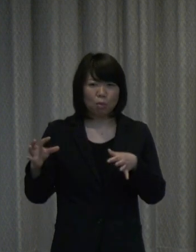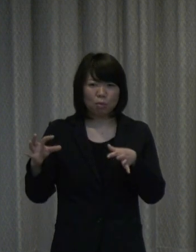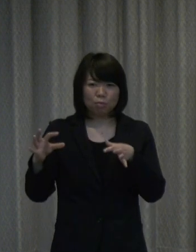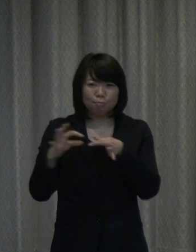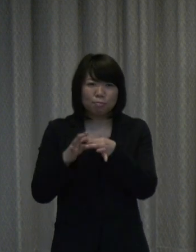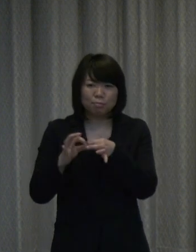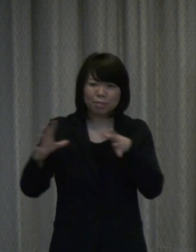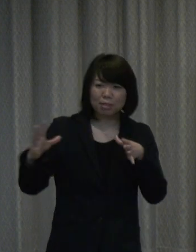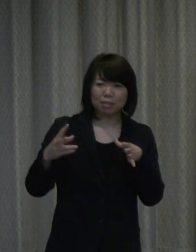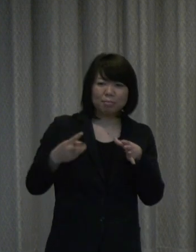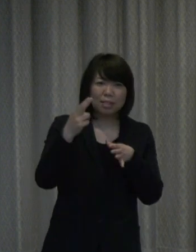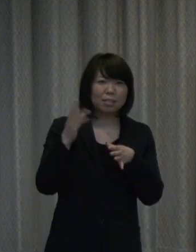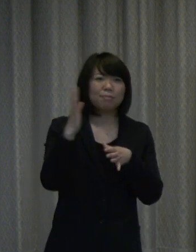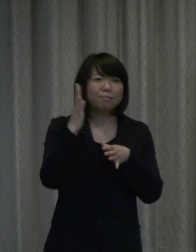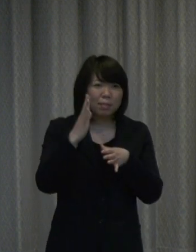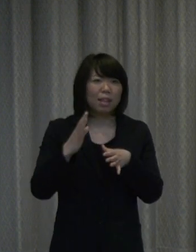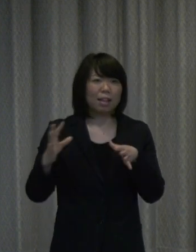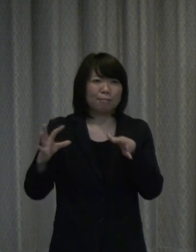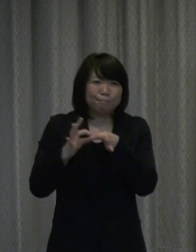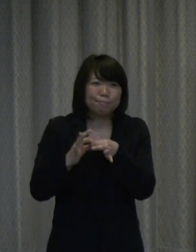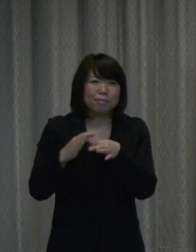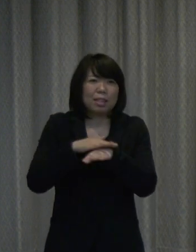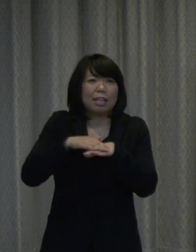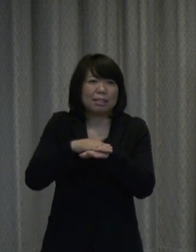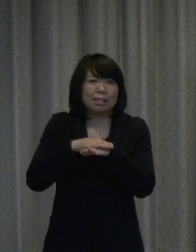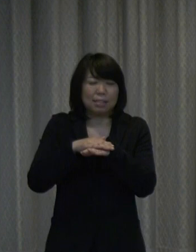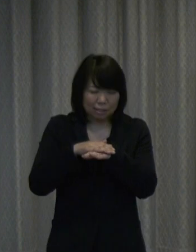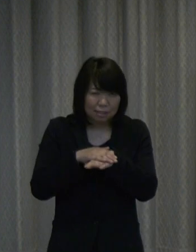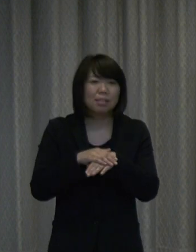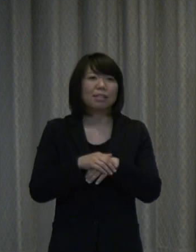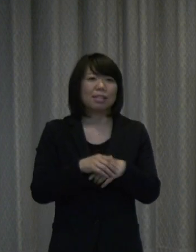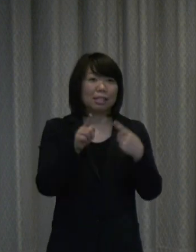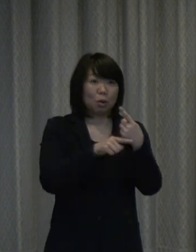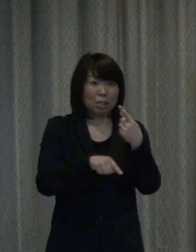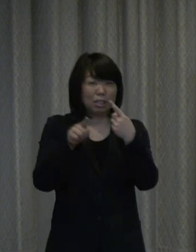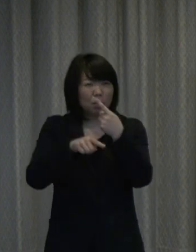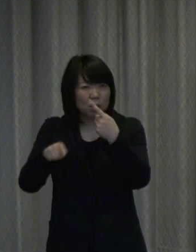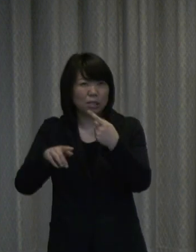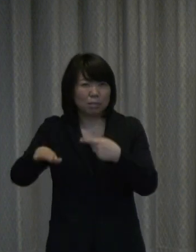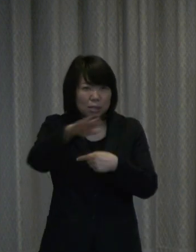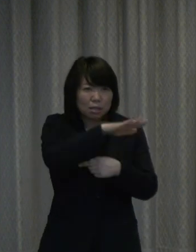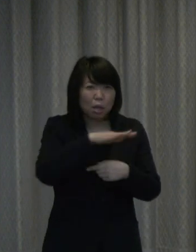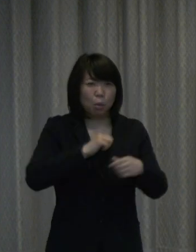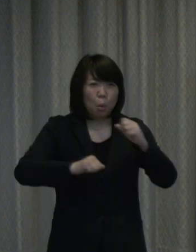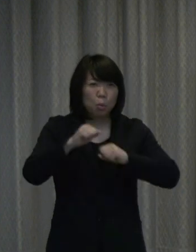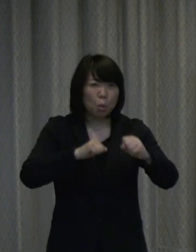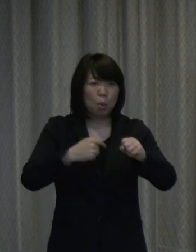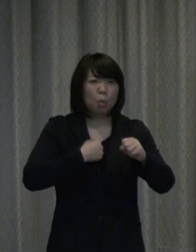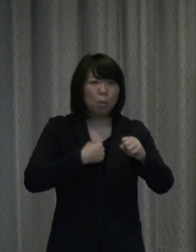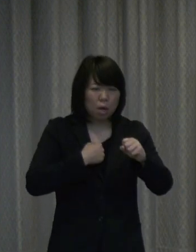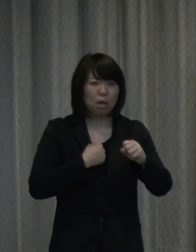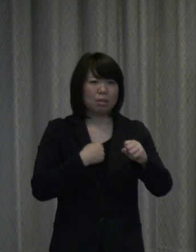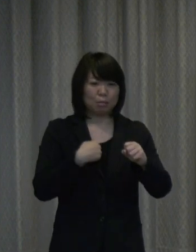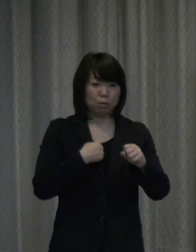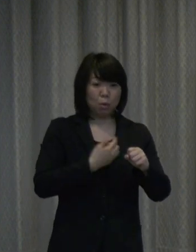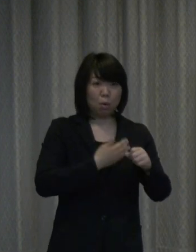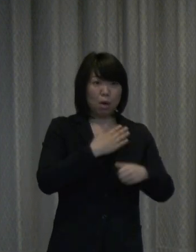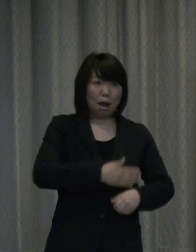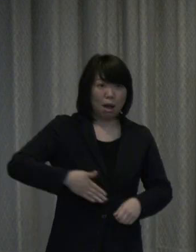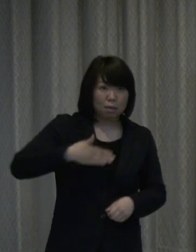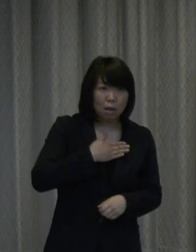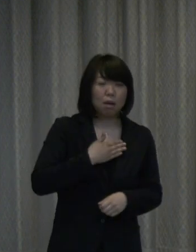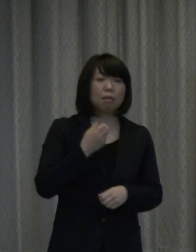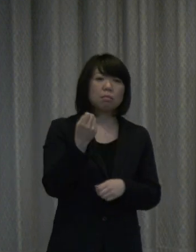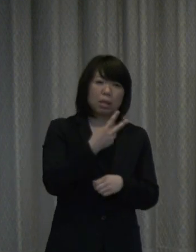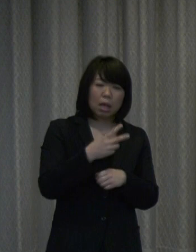このように考えております。お一人お一人の行動が自分自身の体、そ